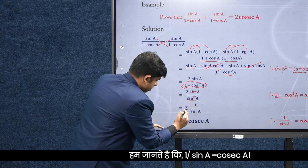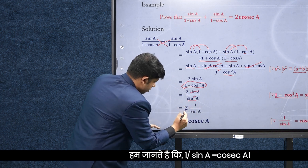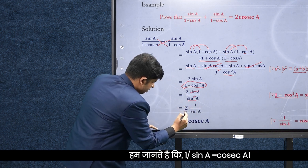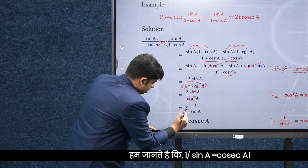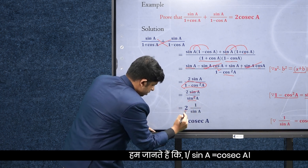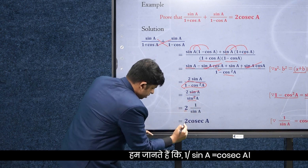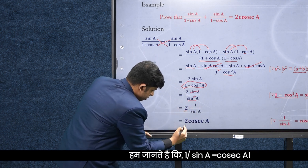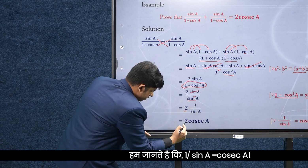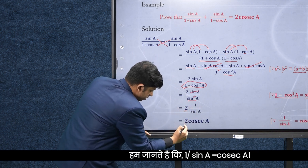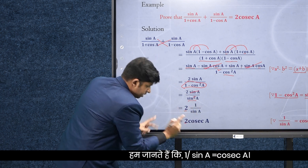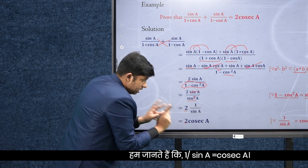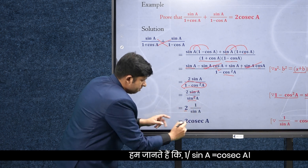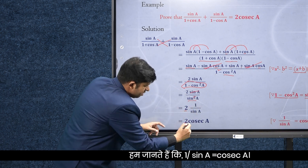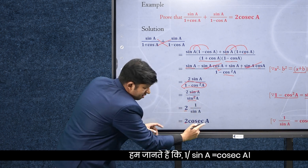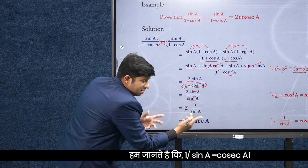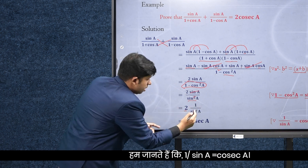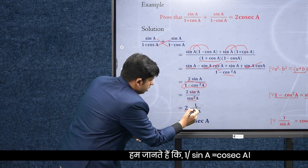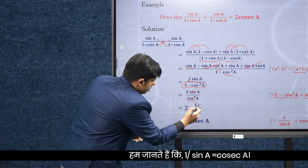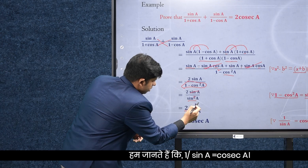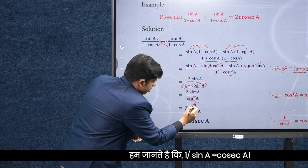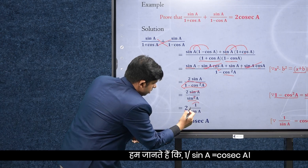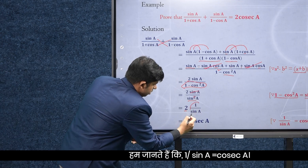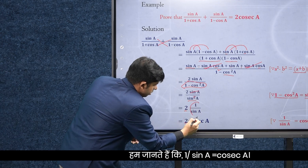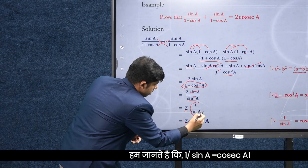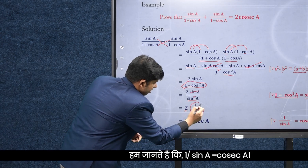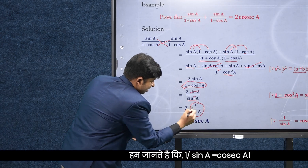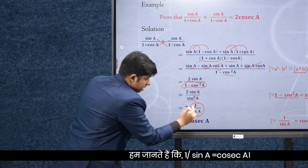हम जानते हैं कि 1 / sin कोसेक ए,